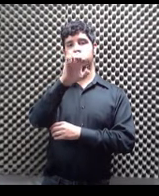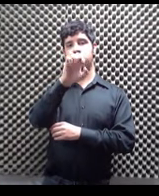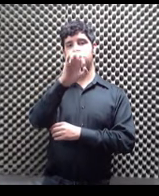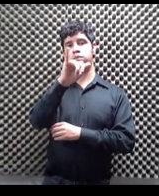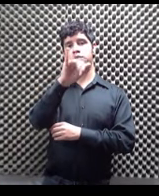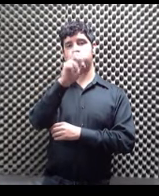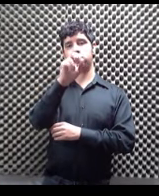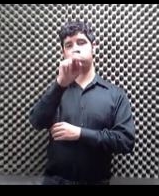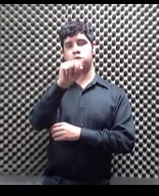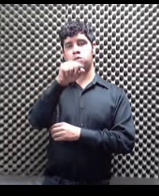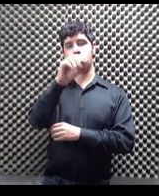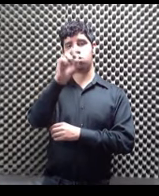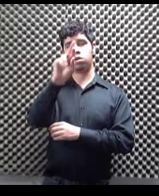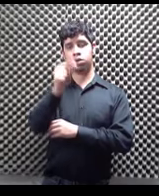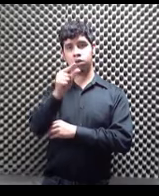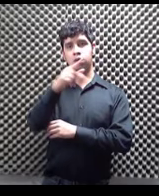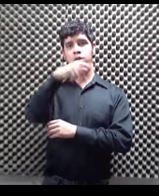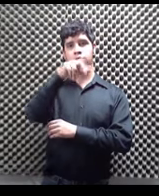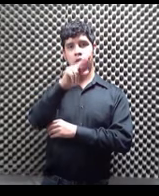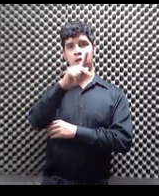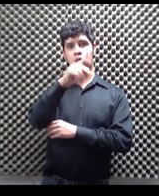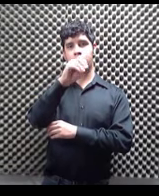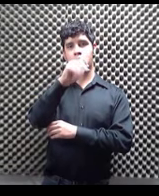artefusión.org y